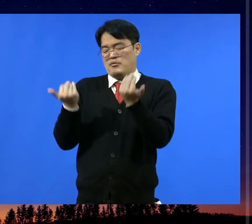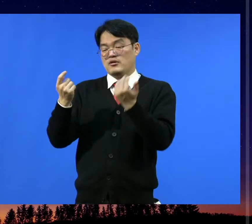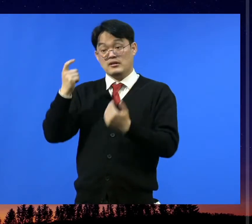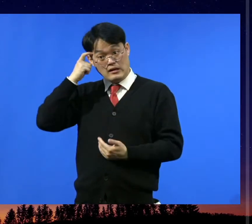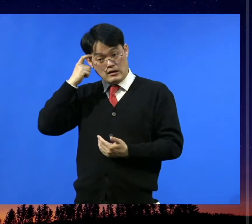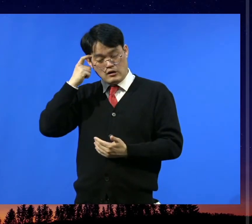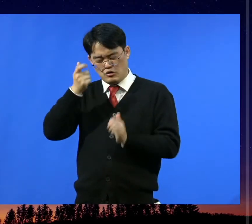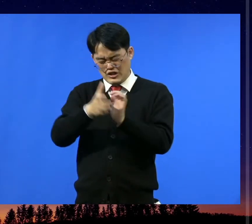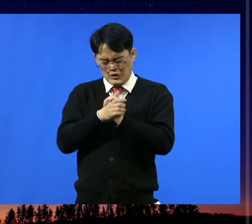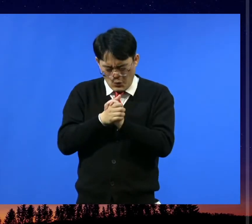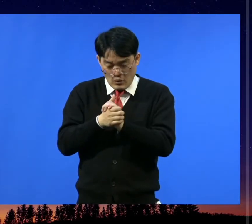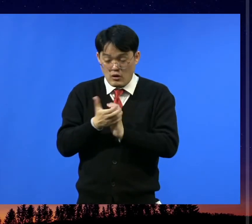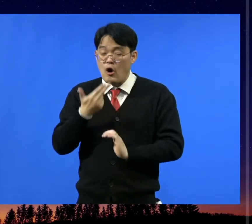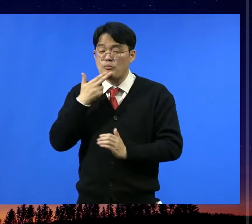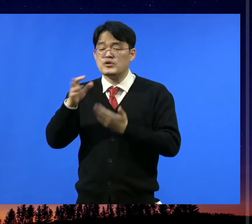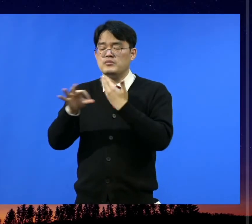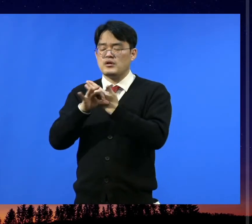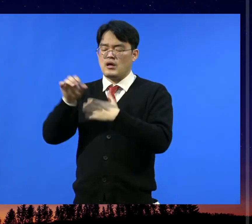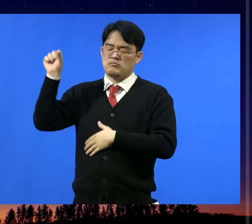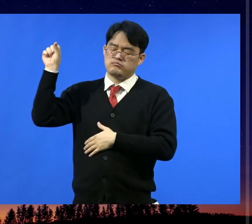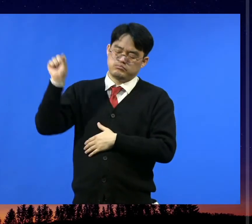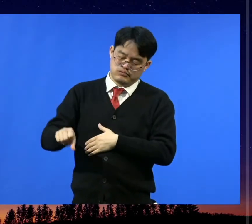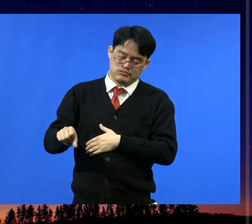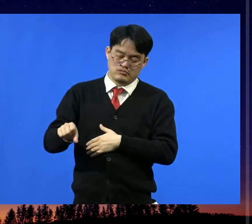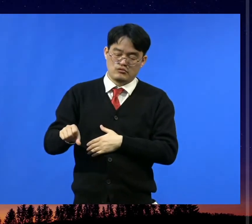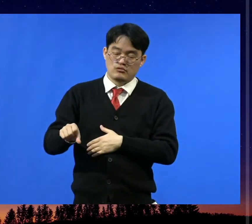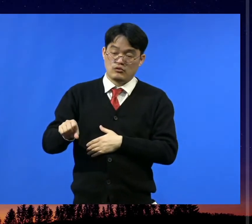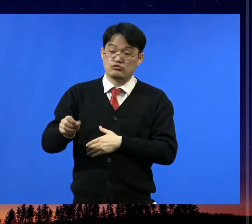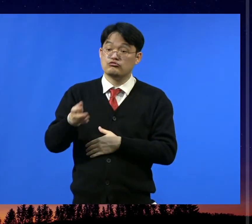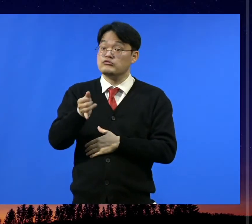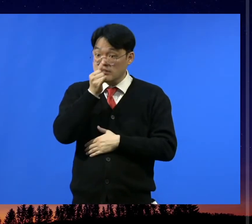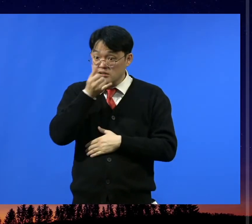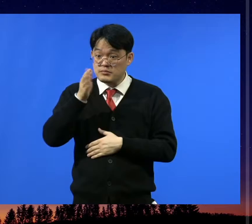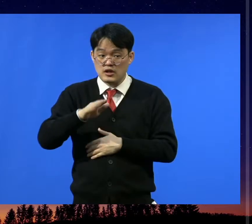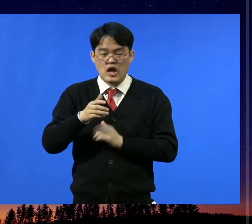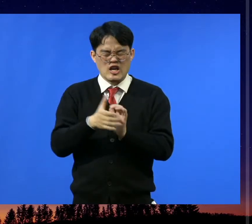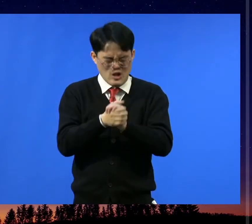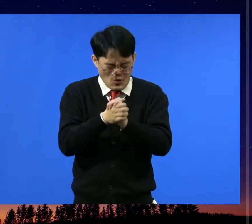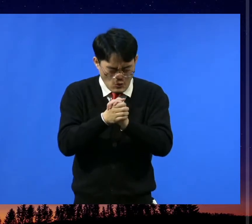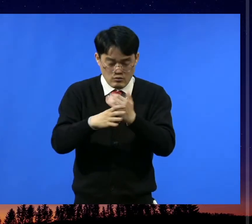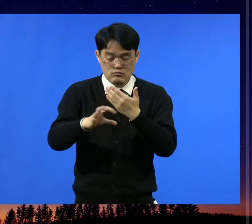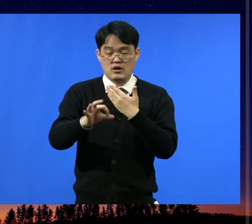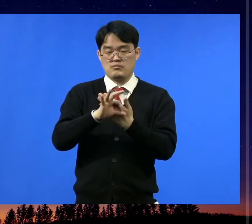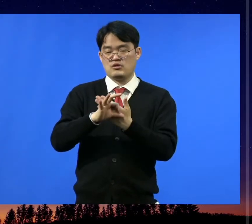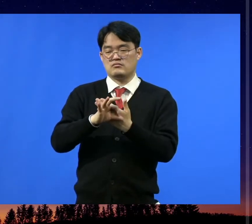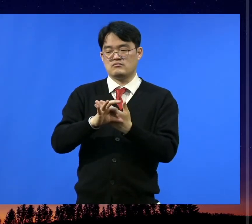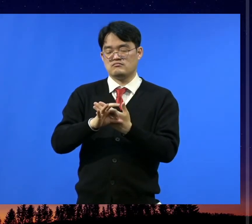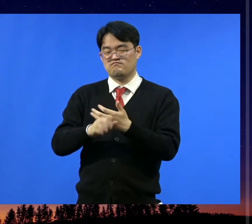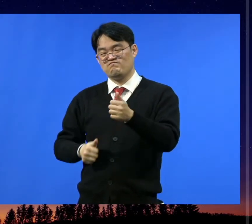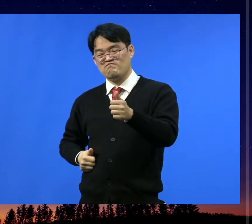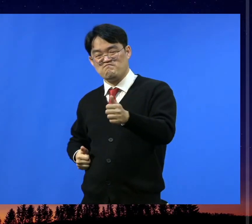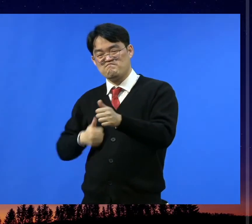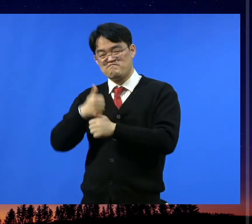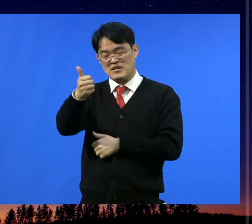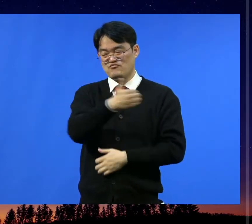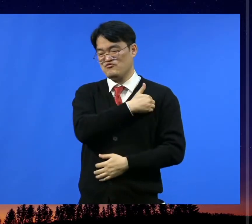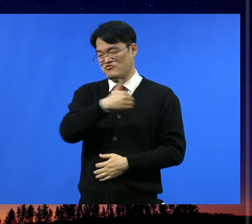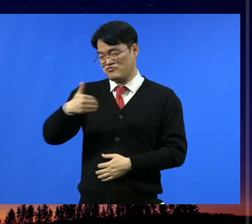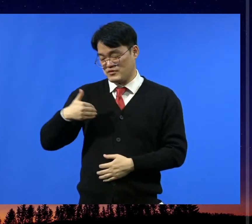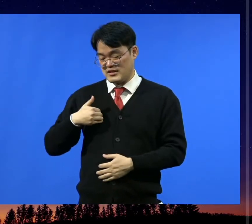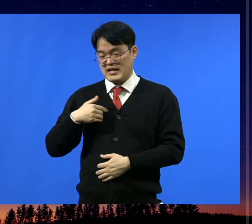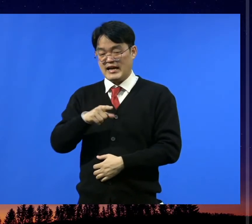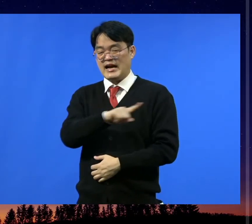있는 것입니다만, 가장 강력한 화력이 바로 기도입니다. 기도는 당장 효력을 보는 것이 아닙니다. 기도를